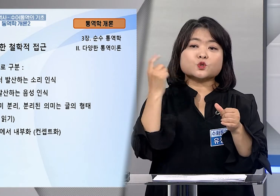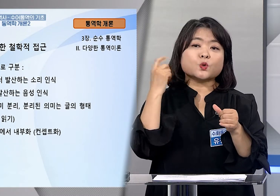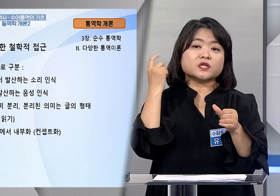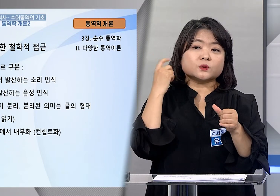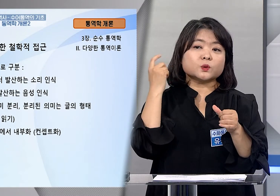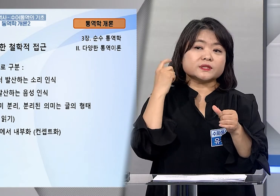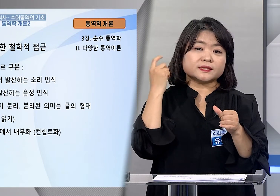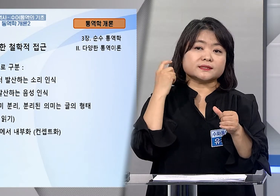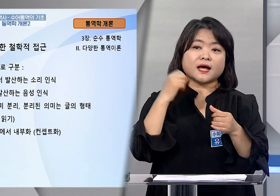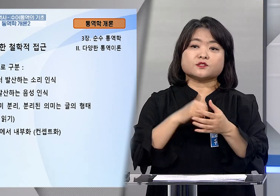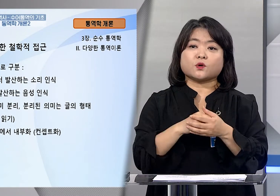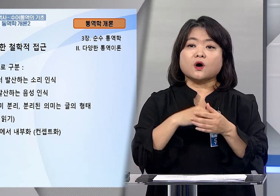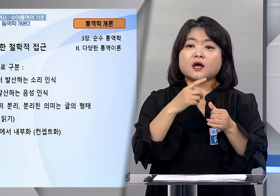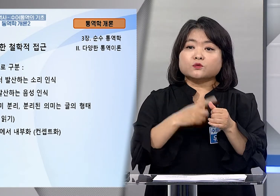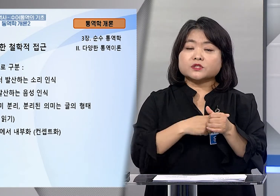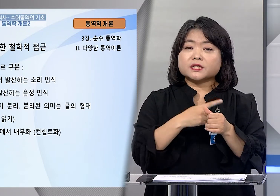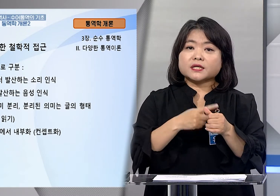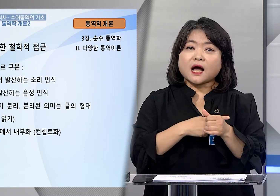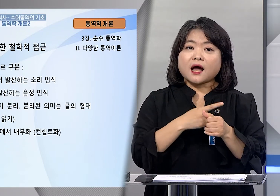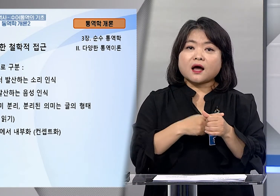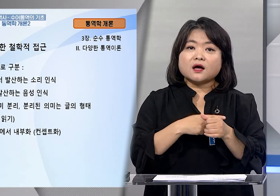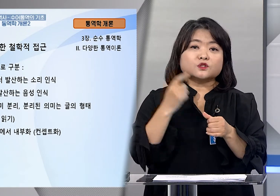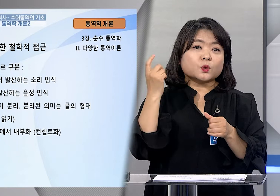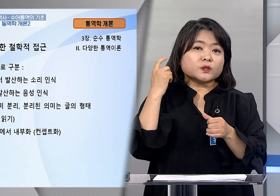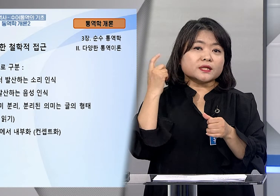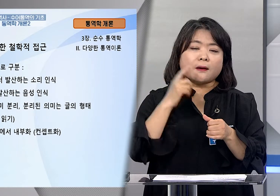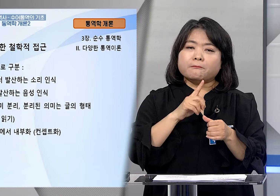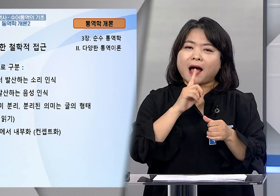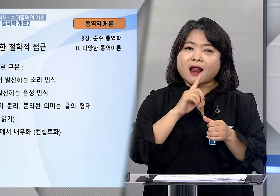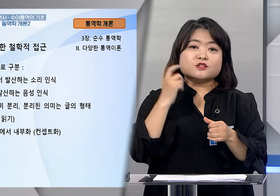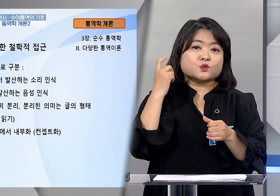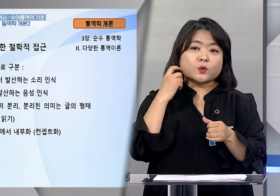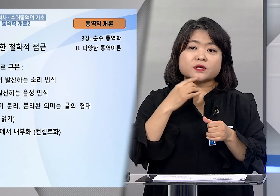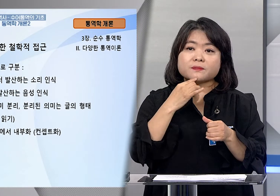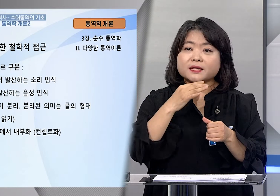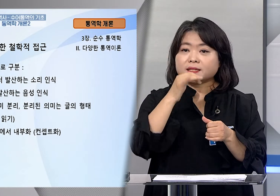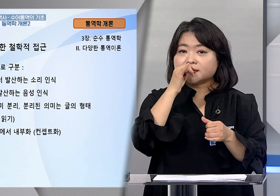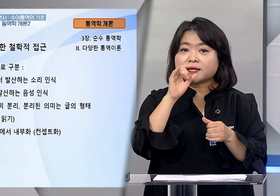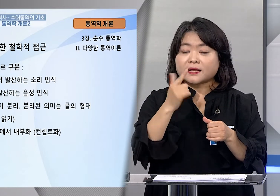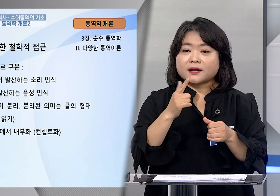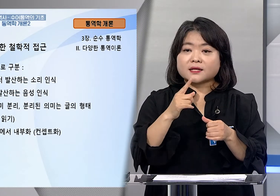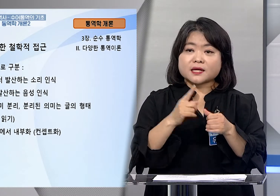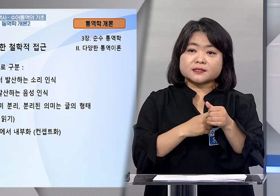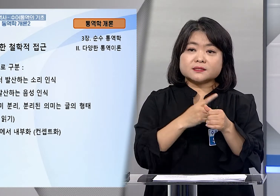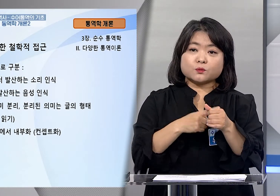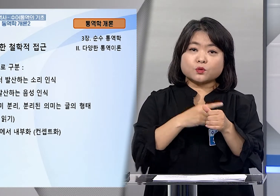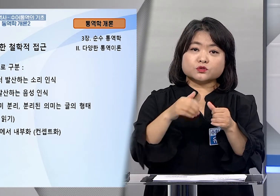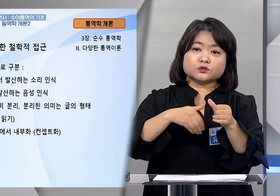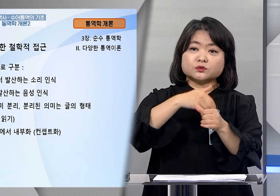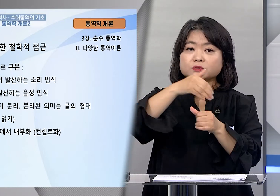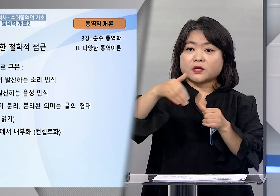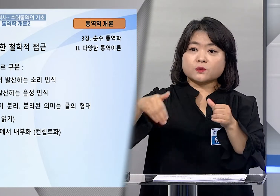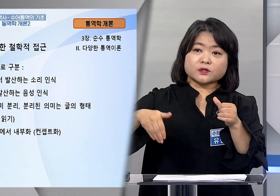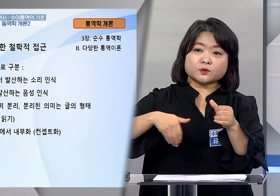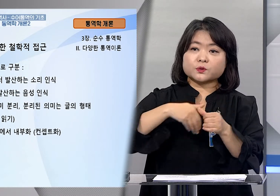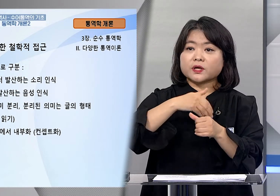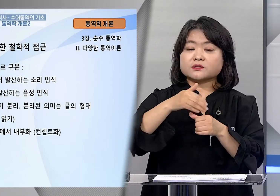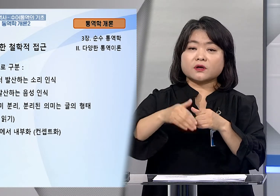소리로 인식을 하죠. 우리가 소리, 말소리만 있는 게 아니라 사실 모든 자연환경 속에서는